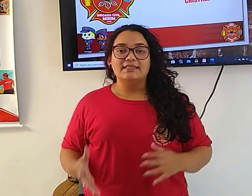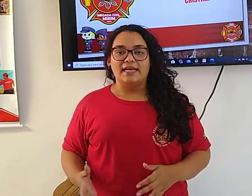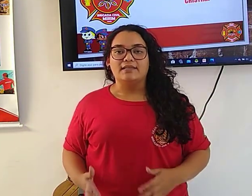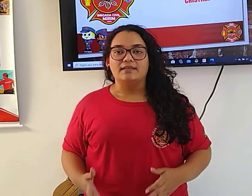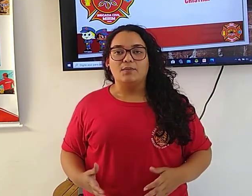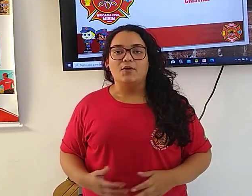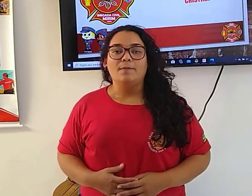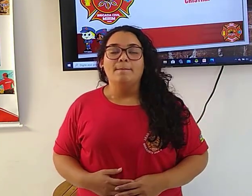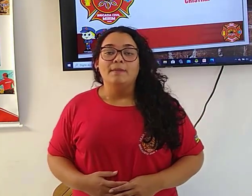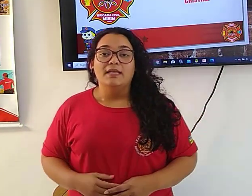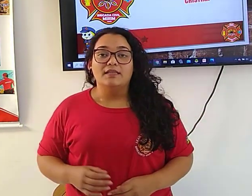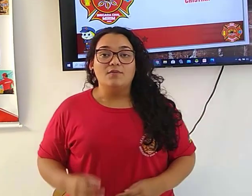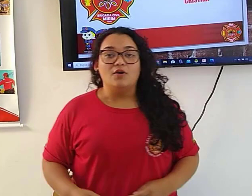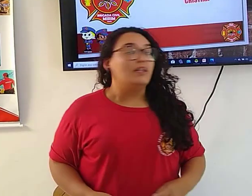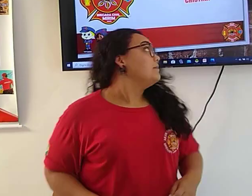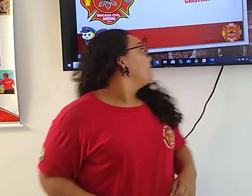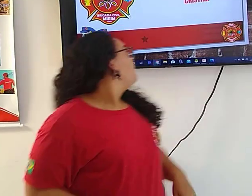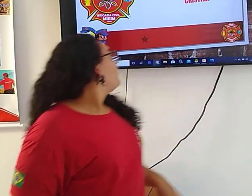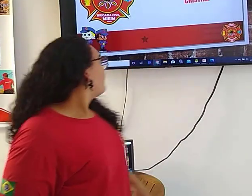tá bom? Então, olha,